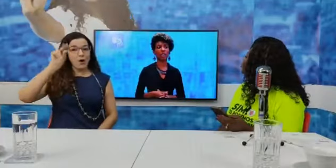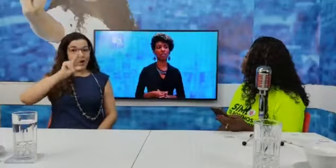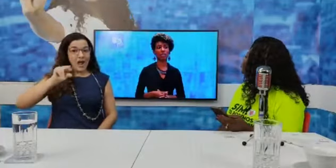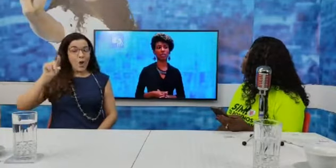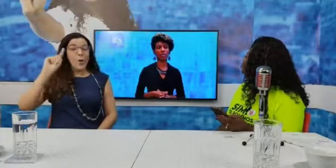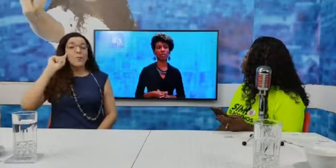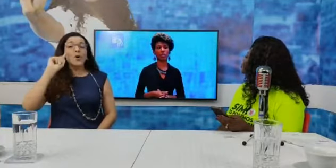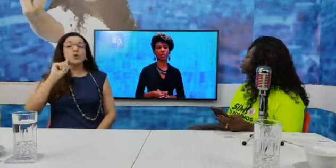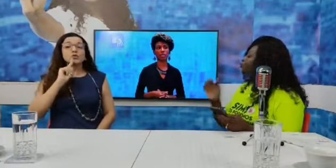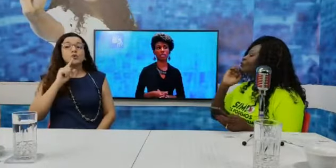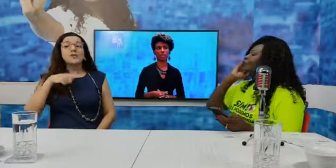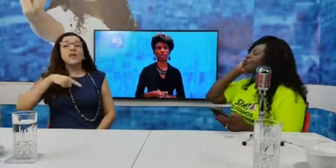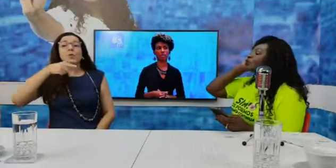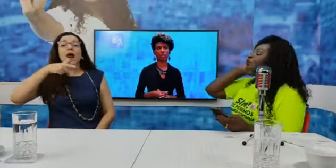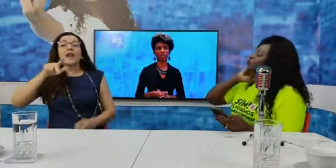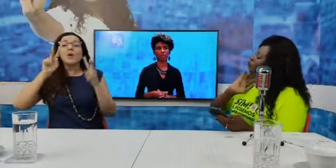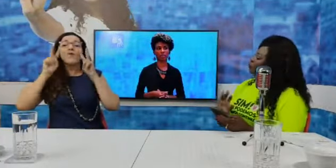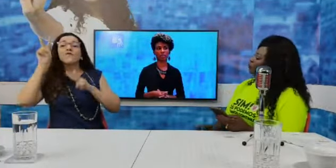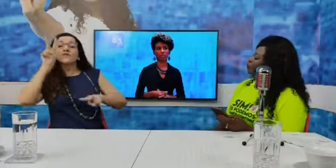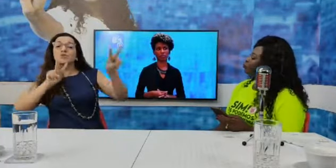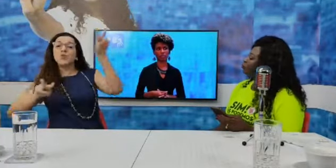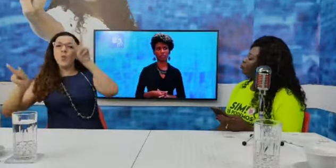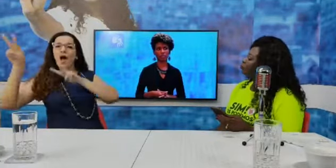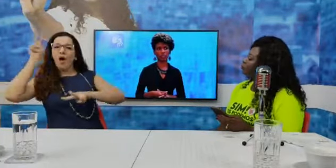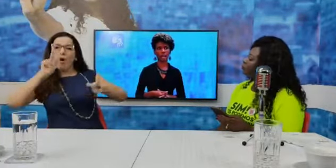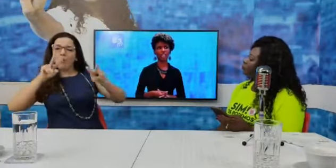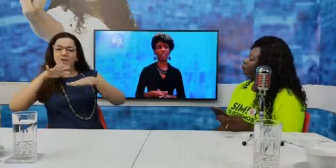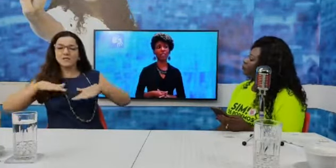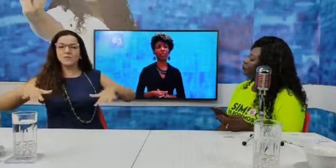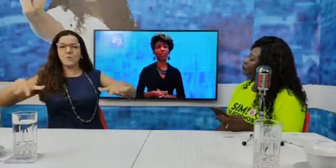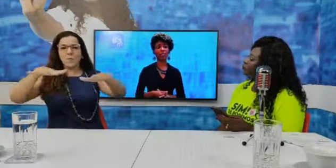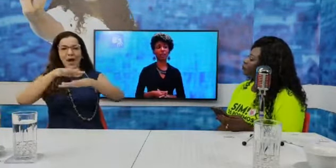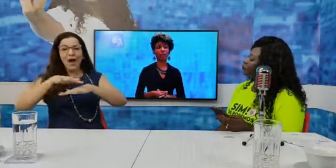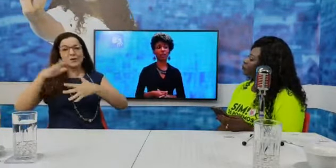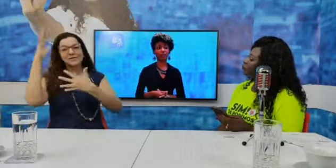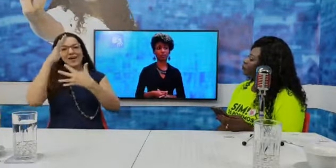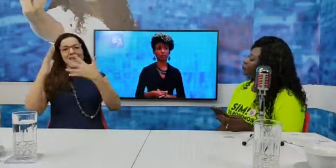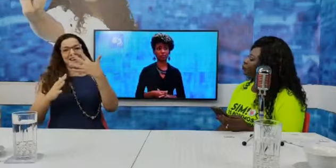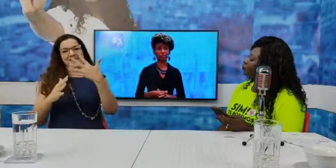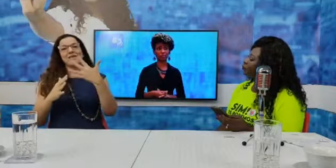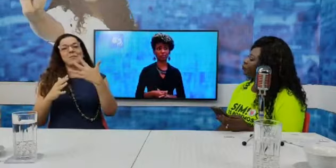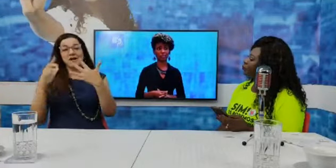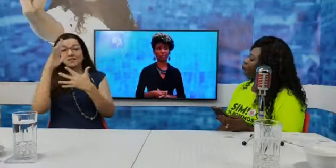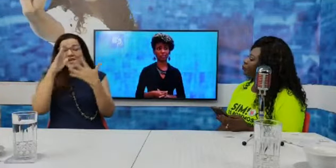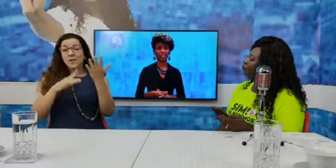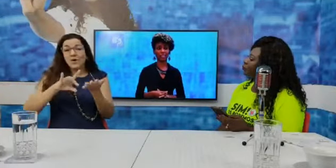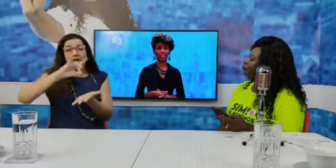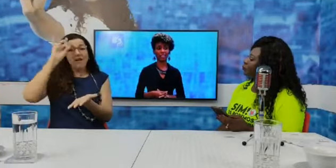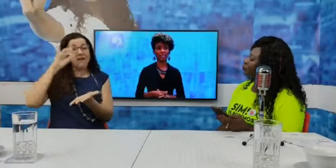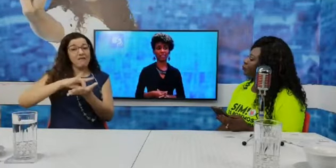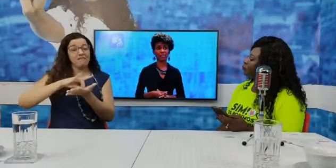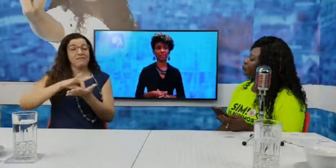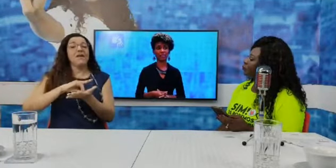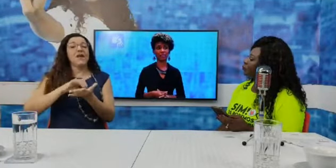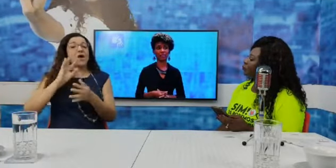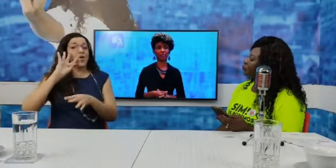português, que é um direito linguístico das pessoas ouvintes. A língua, ela é visual, é a